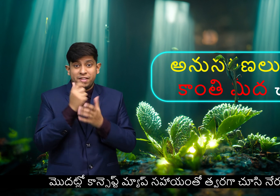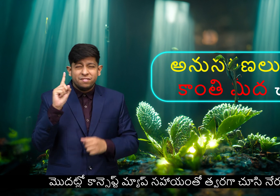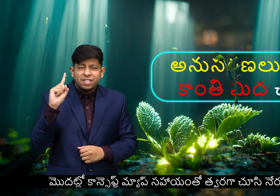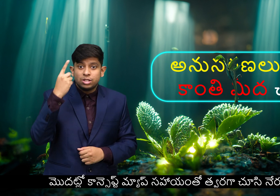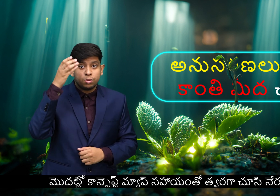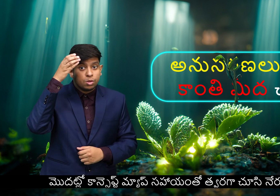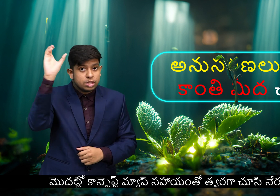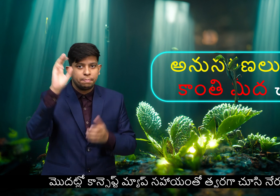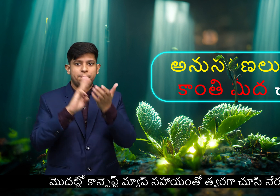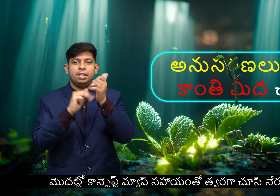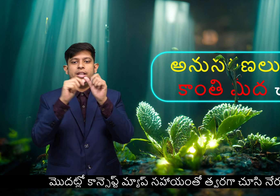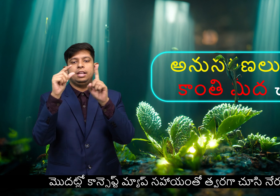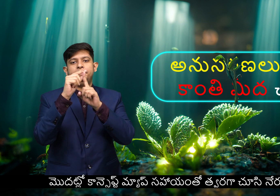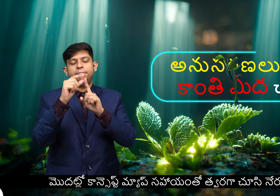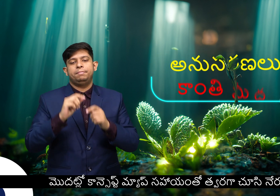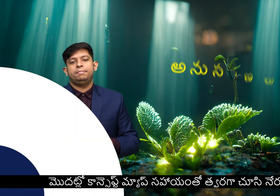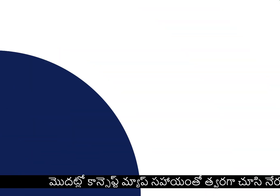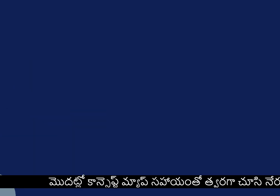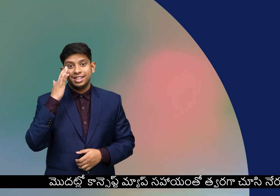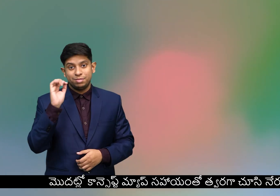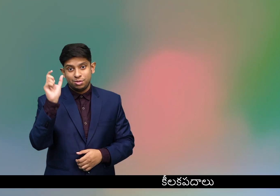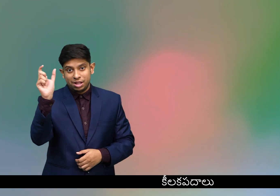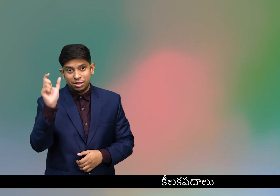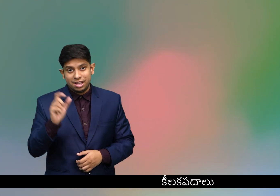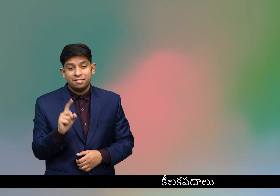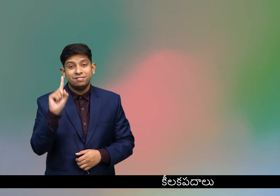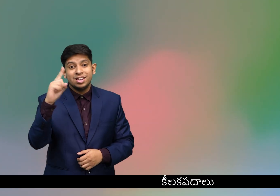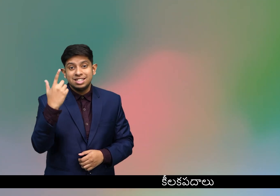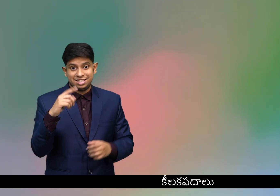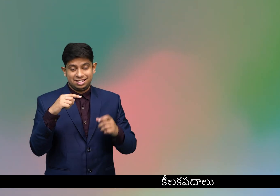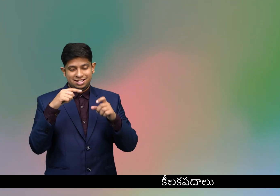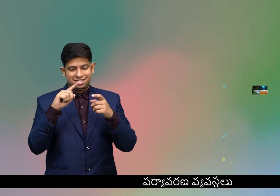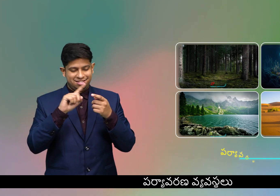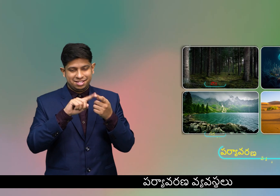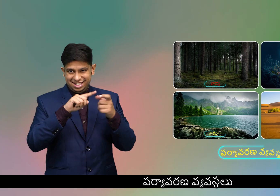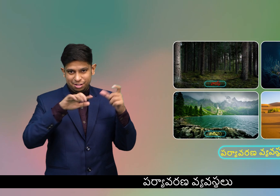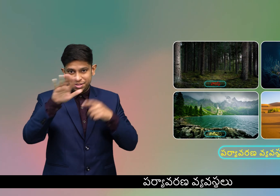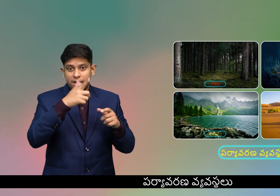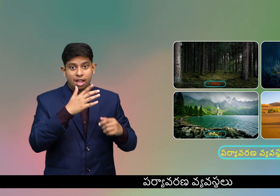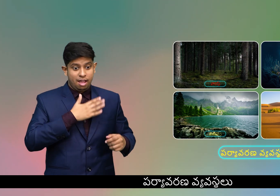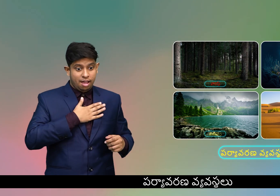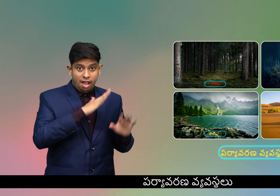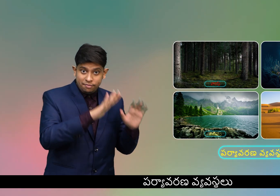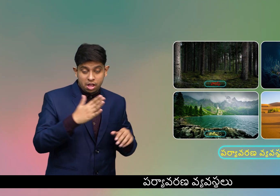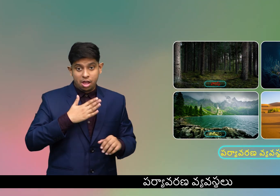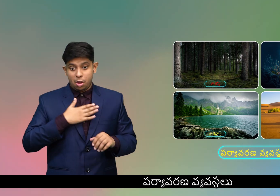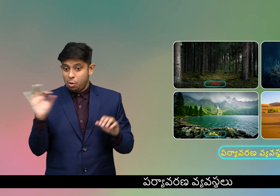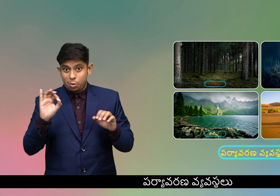మొదట్లో కాన్సెప్ట్ మ్యాప్ సహాయంతో త్వరగా చూసి నేర్చుకుందాం. కీలక పదాలు: పర్యావరణ వ్యవస్థలు,